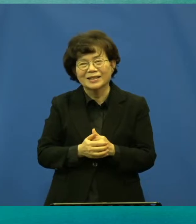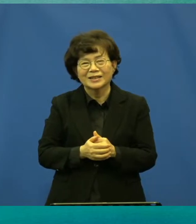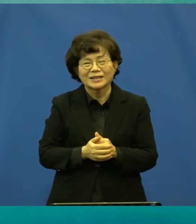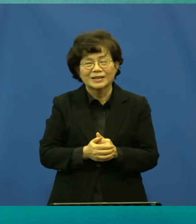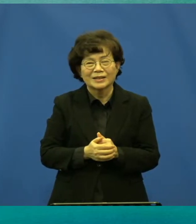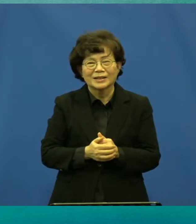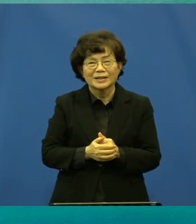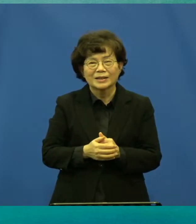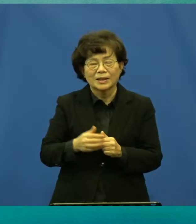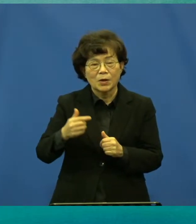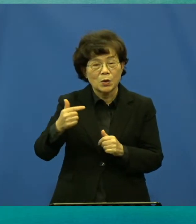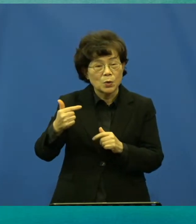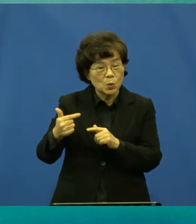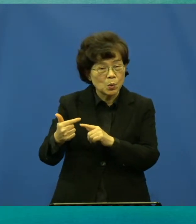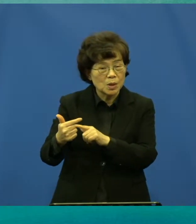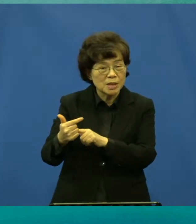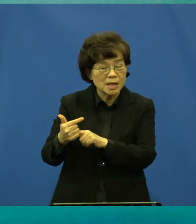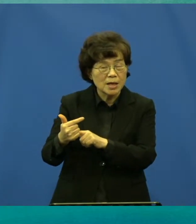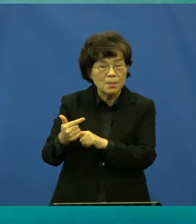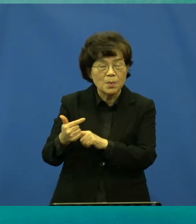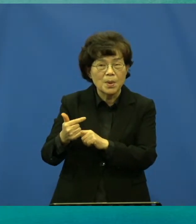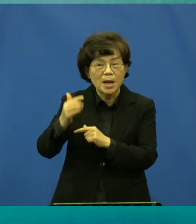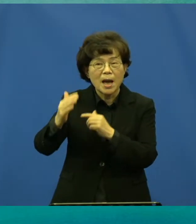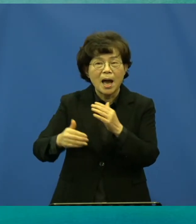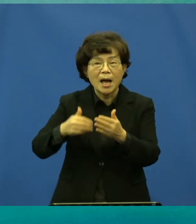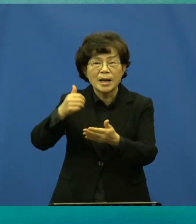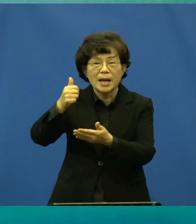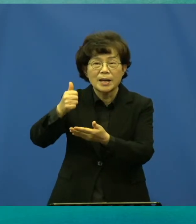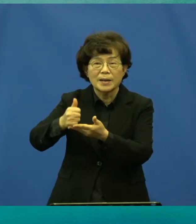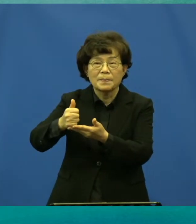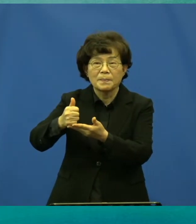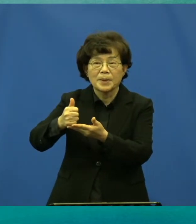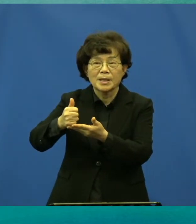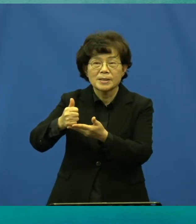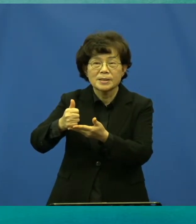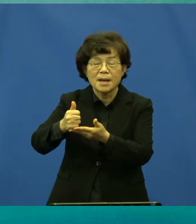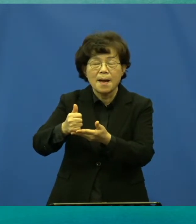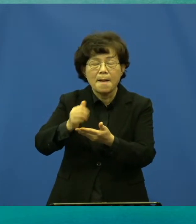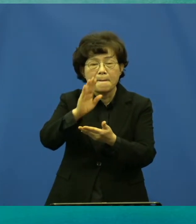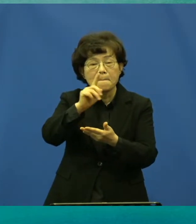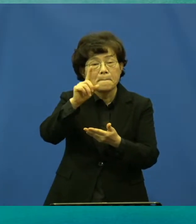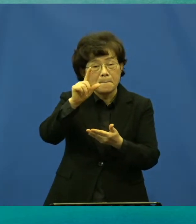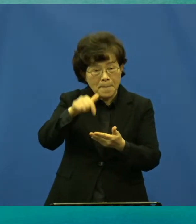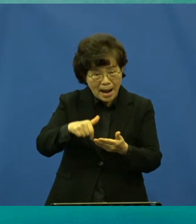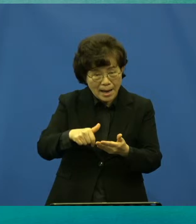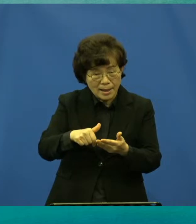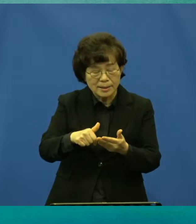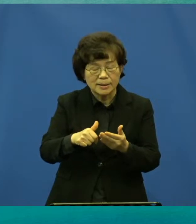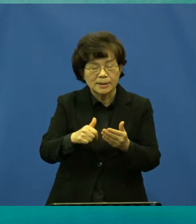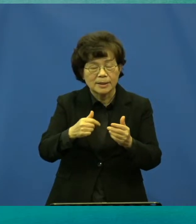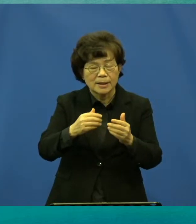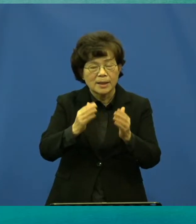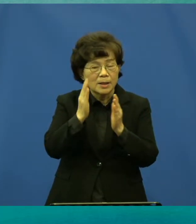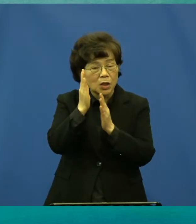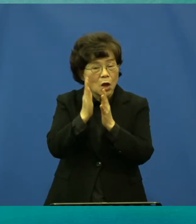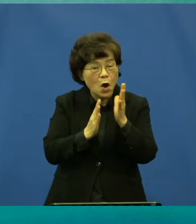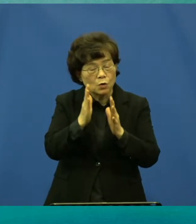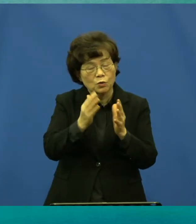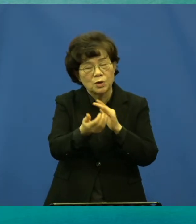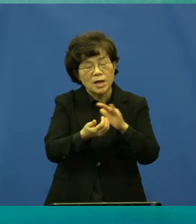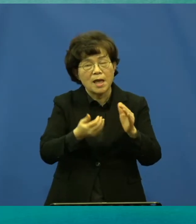자, 6절을 한번 보겠습니다. 하나님 여호와께서 박능쿨을 예비하사 요나를 가리게